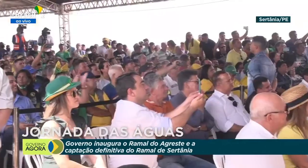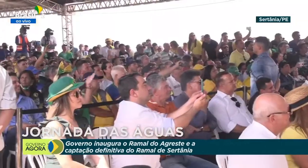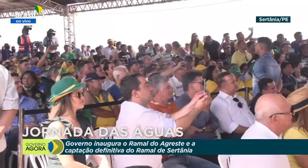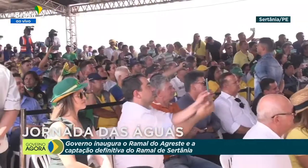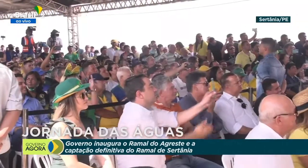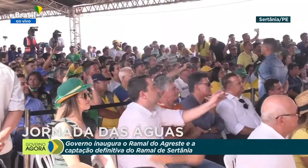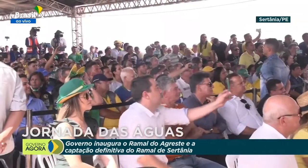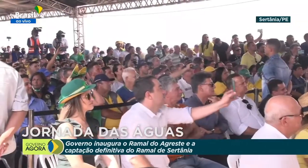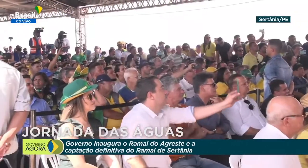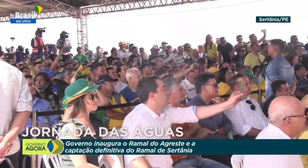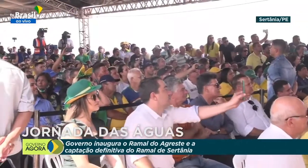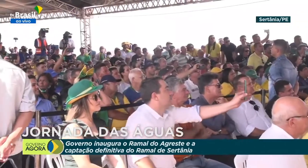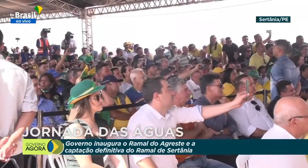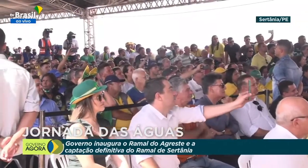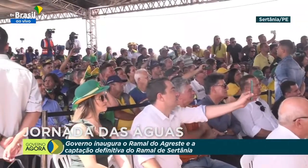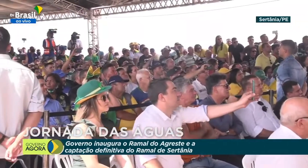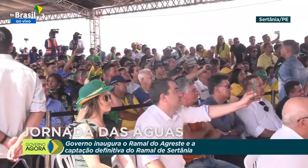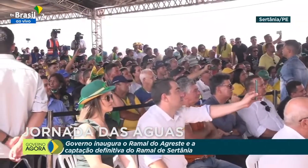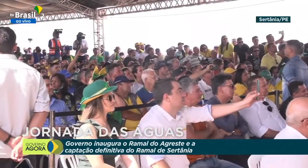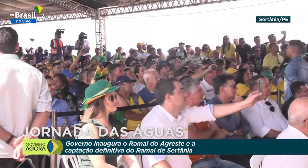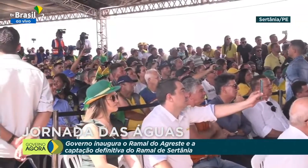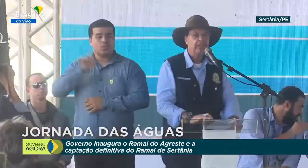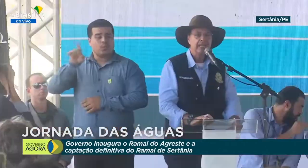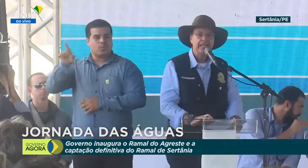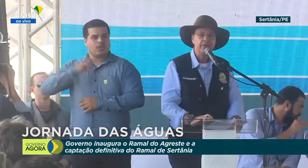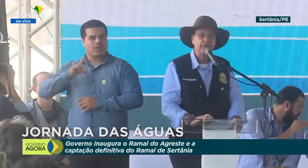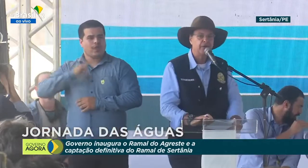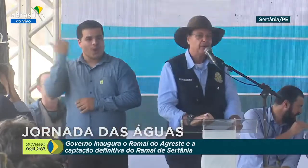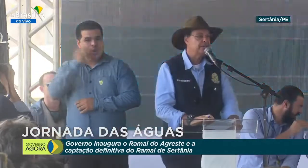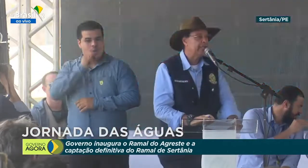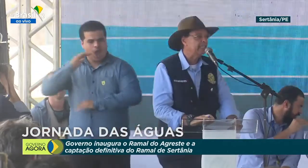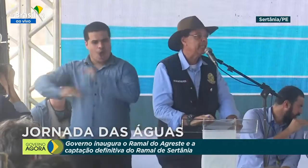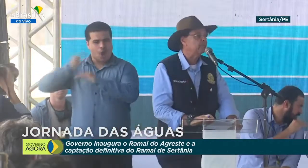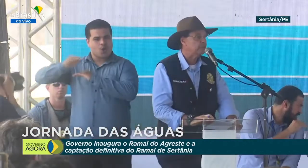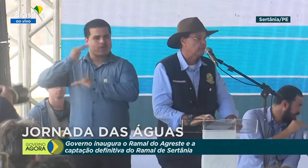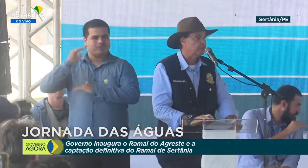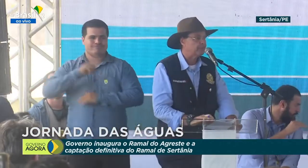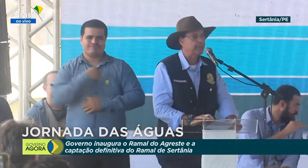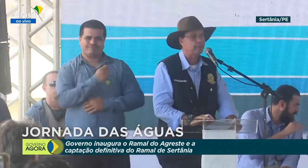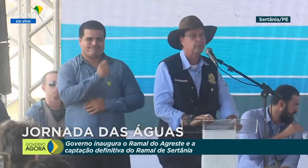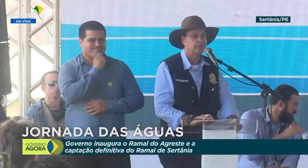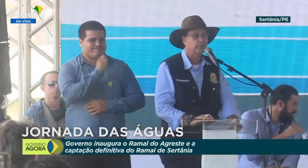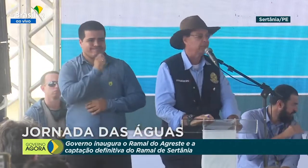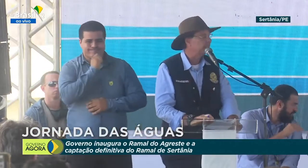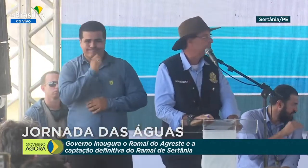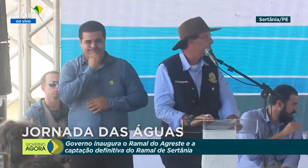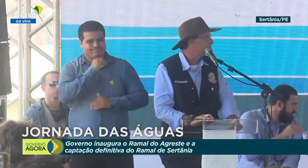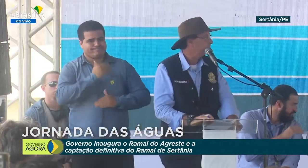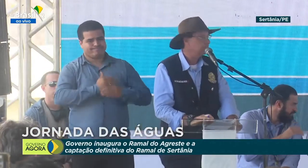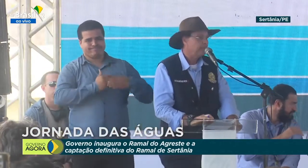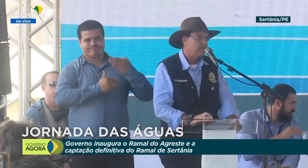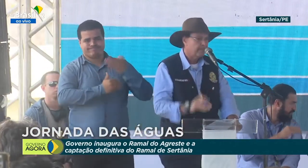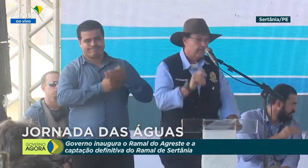Não tem nada. E o que eles são e o que nós ainda não somos com o